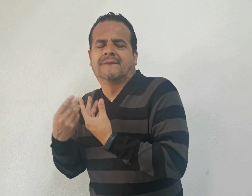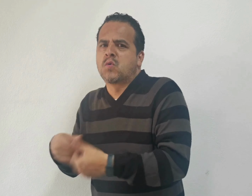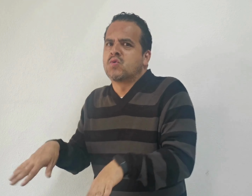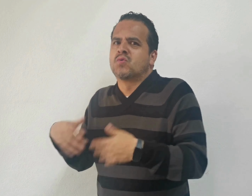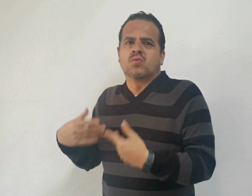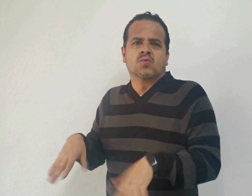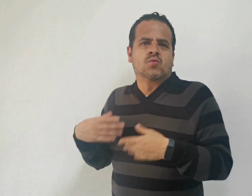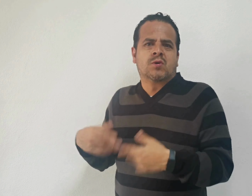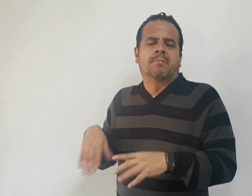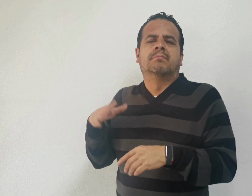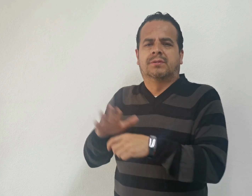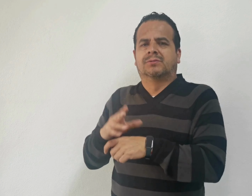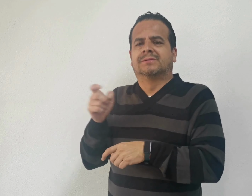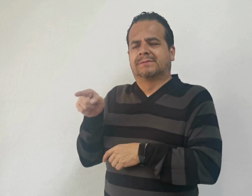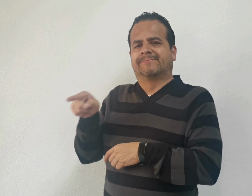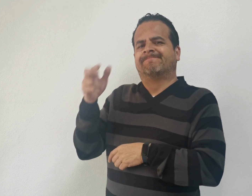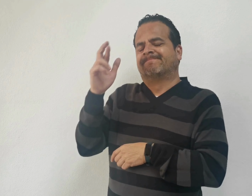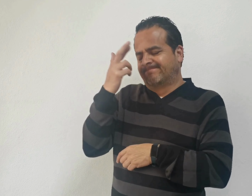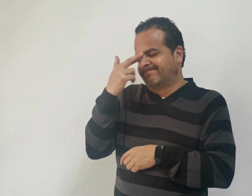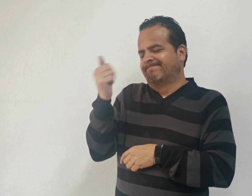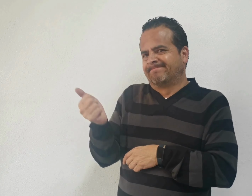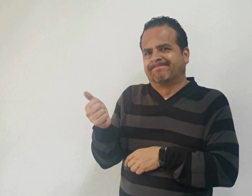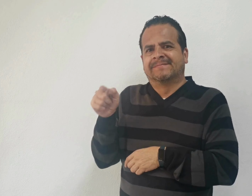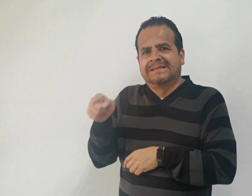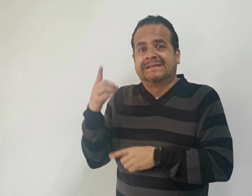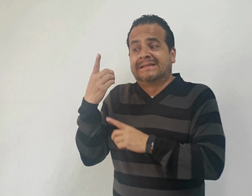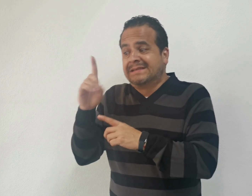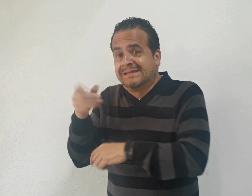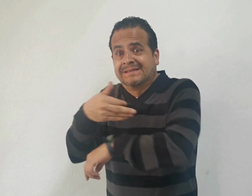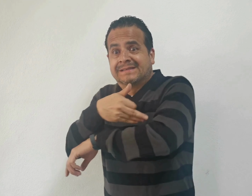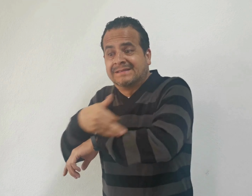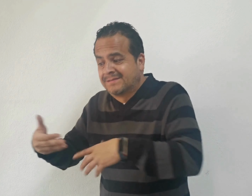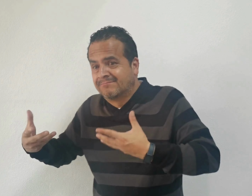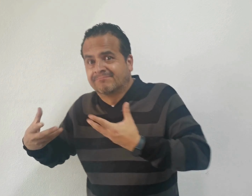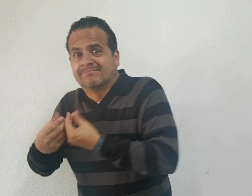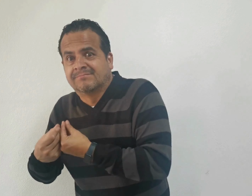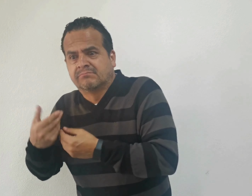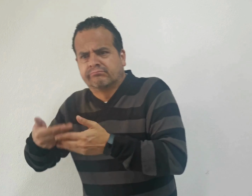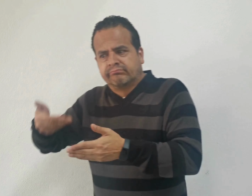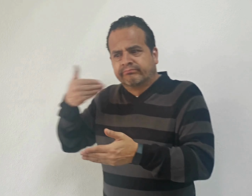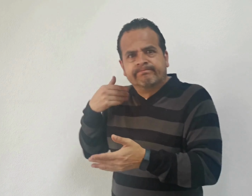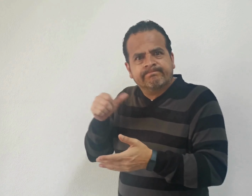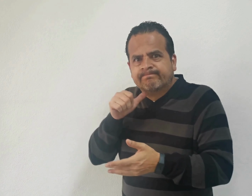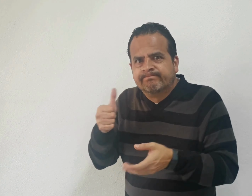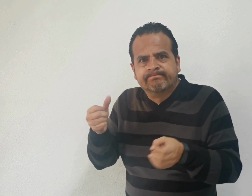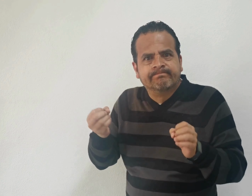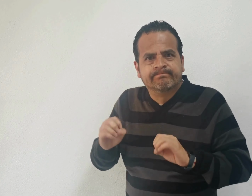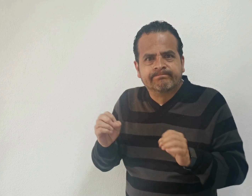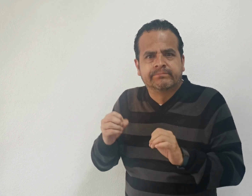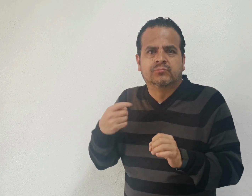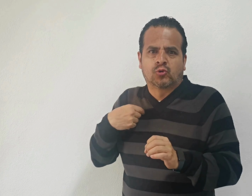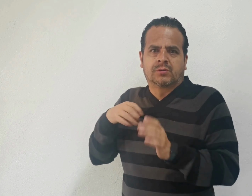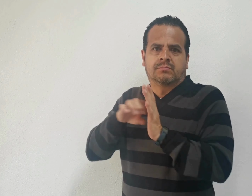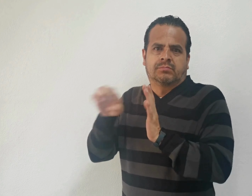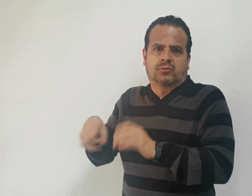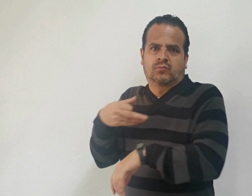solo ves en estas épocas del del año y pues yo yo tengo familia en todos lados Entonces sí era un momento en donde nos juntábamos